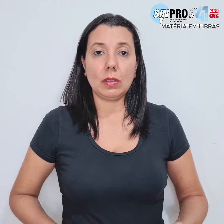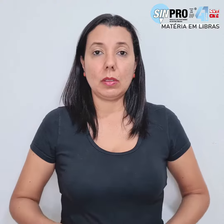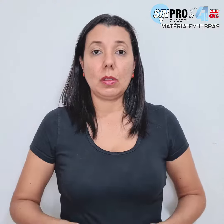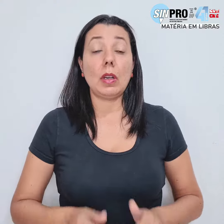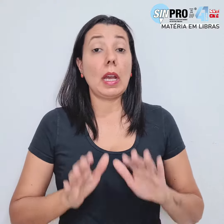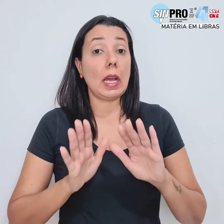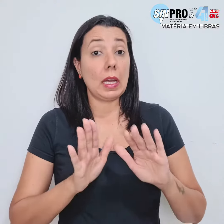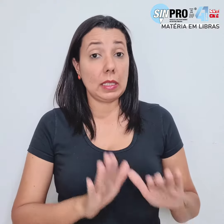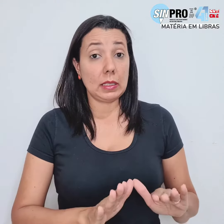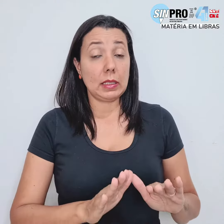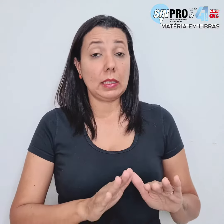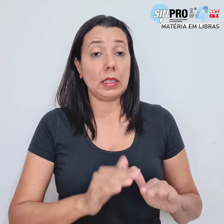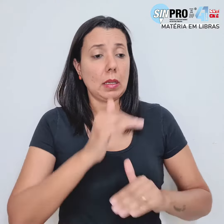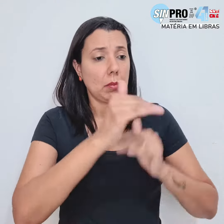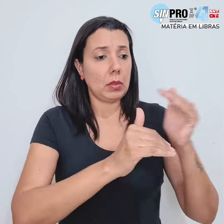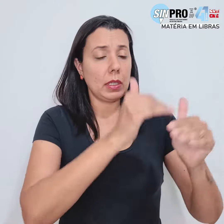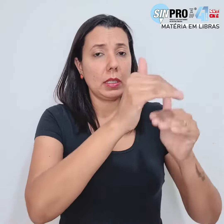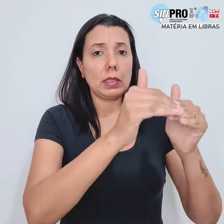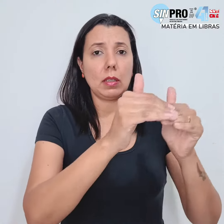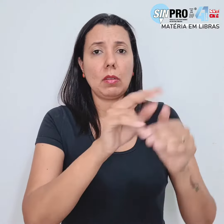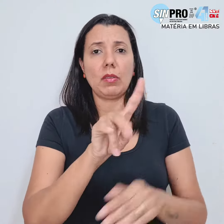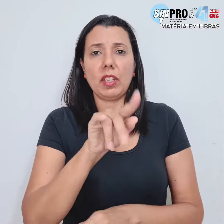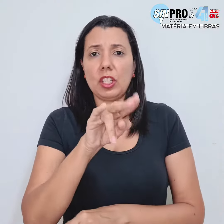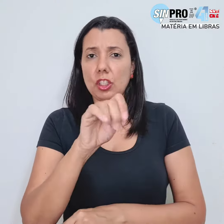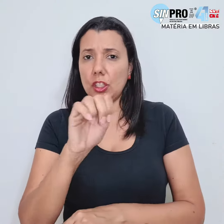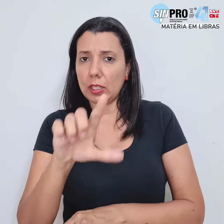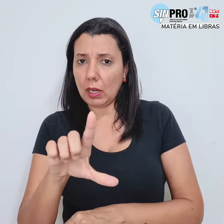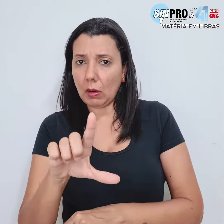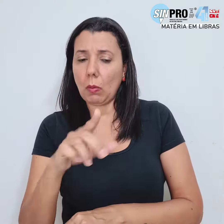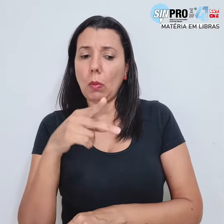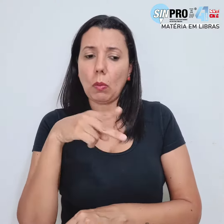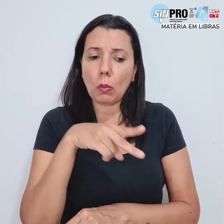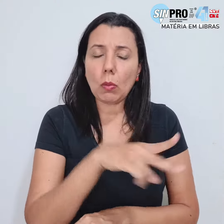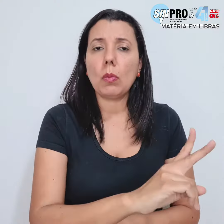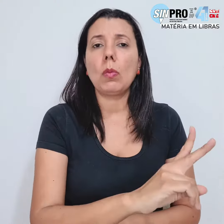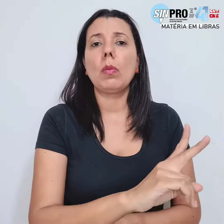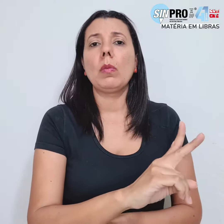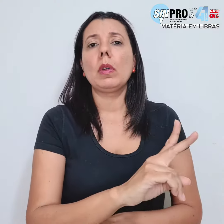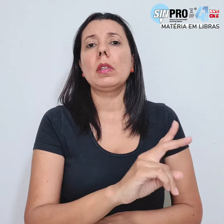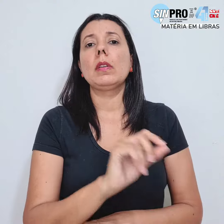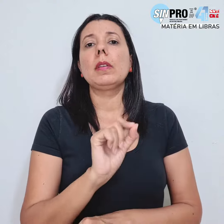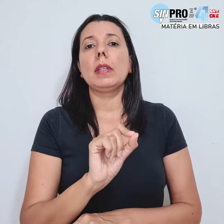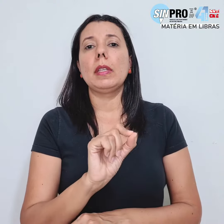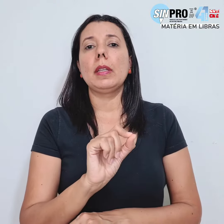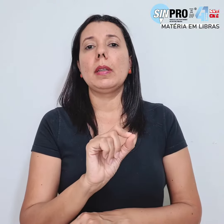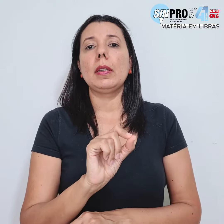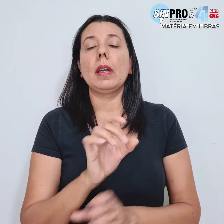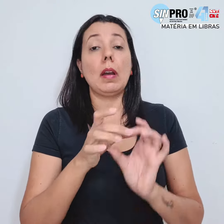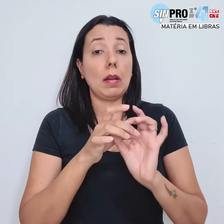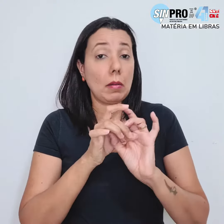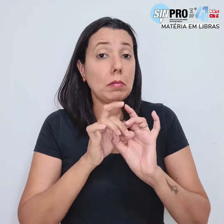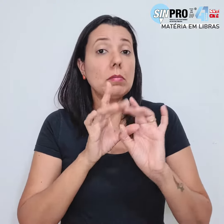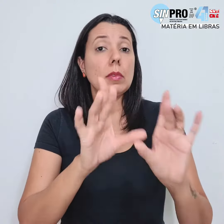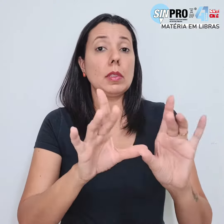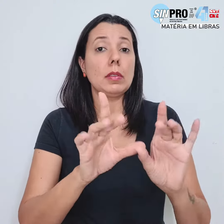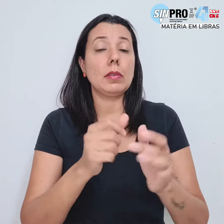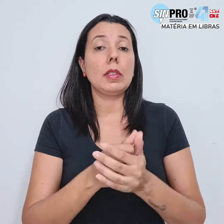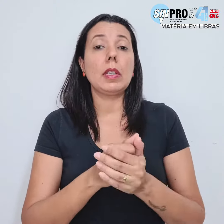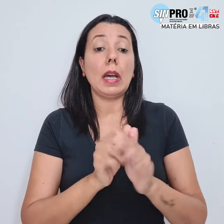Assim, a progressão vertical por formação continuada continua sendo autorizada, assim